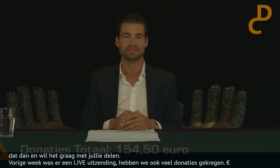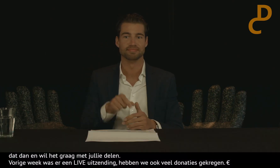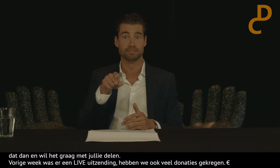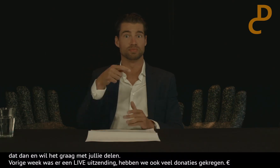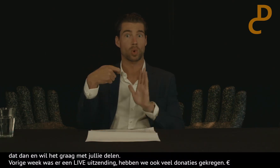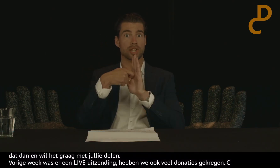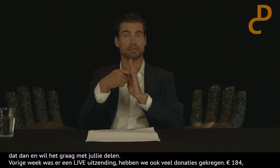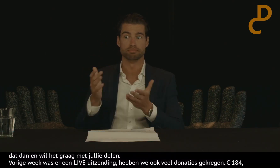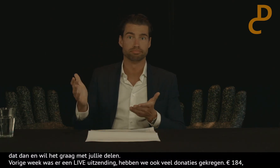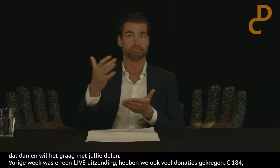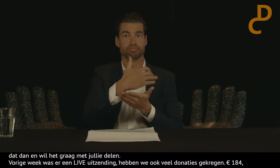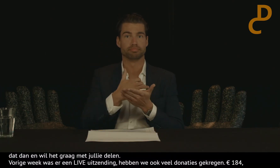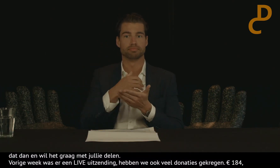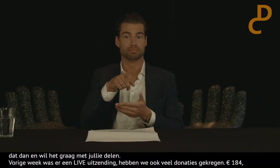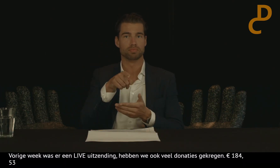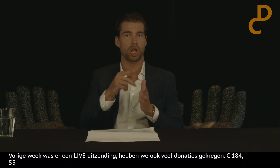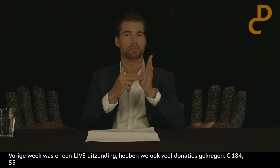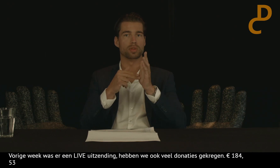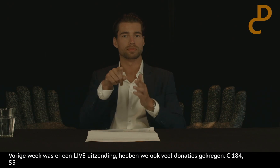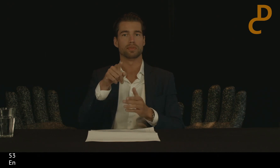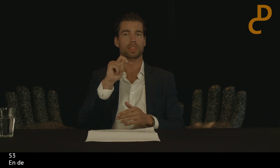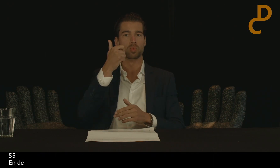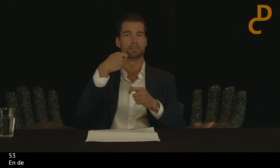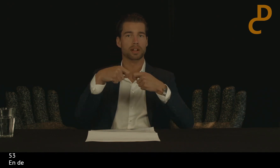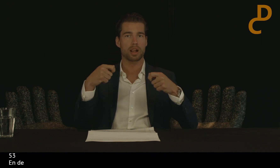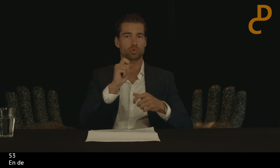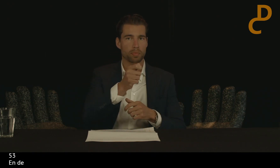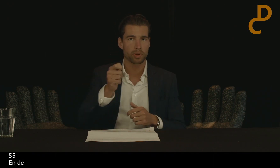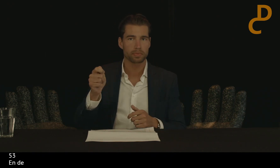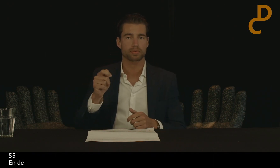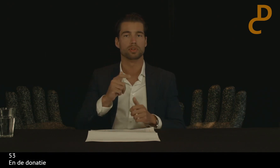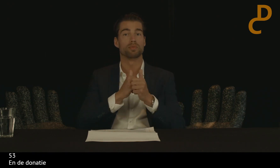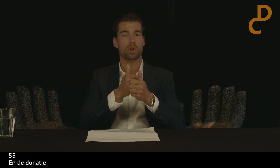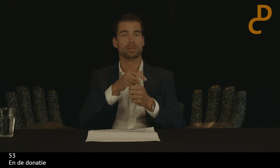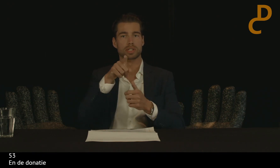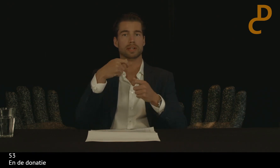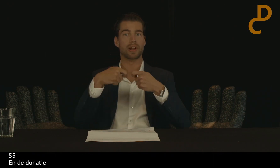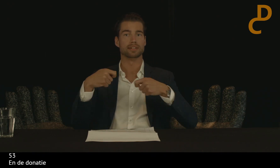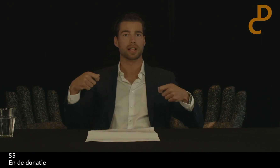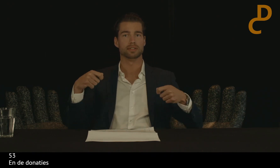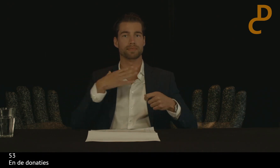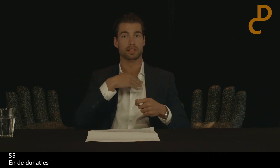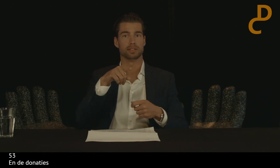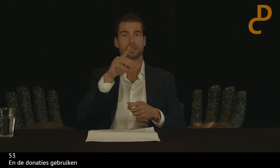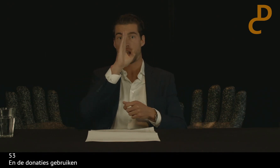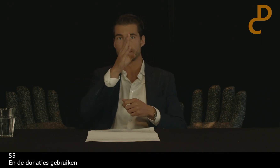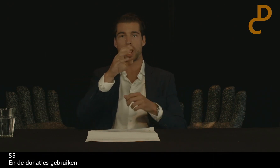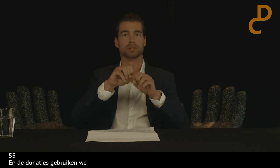184,53 euro. En de donaties die wij krijgen, die gebruiken wij voor nieuw materiaal te kopen. En dat is dan voor